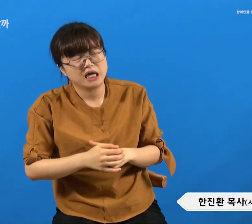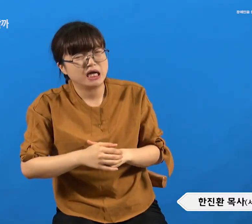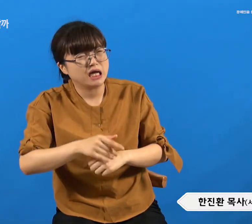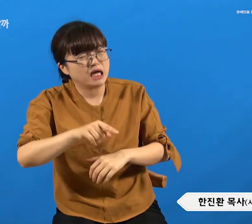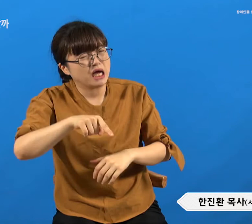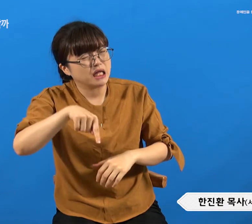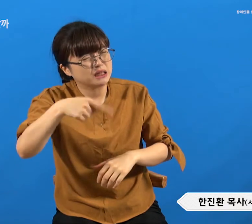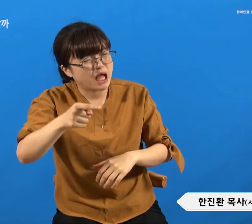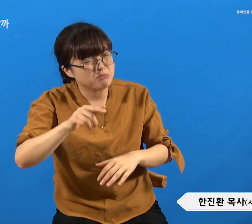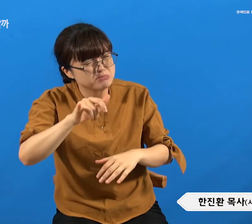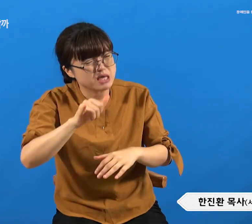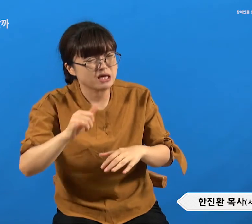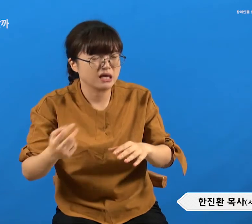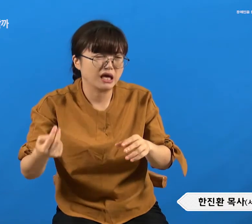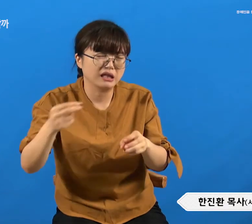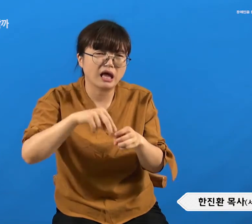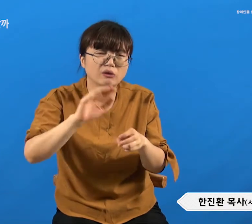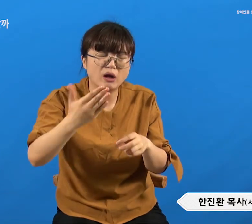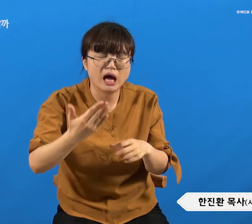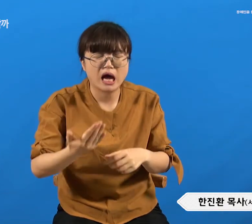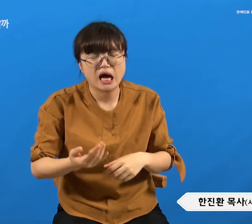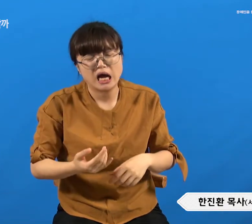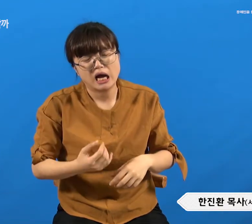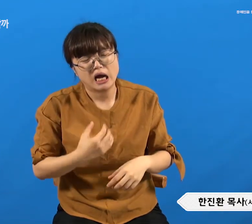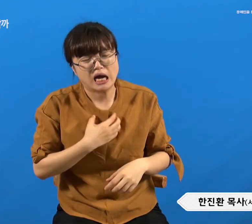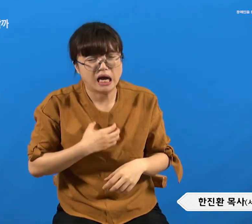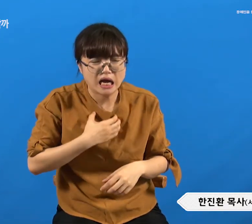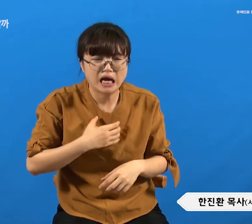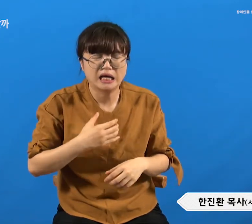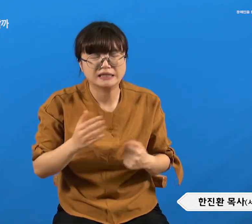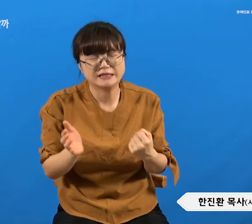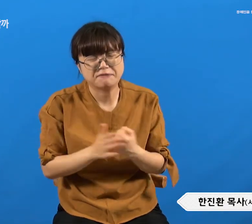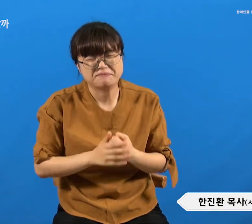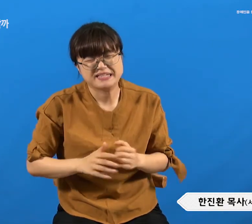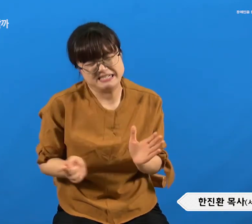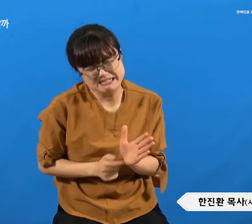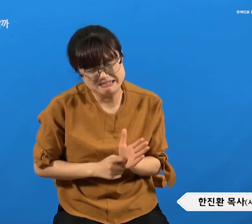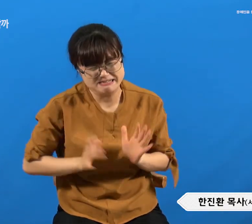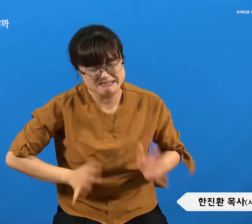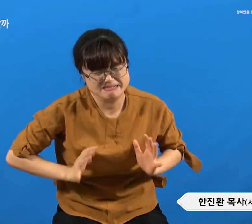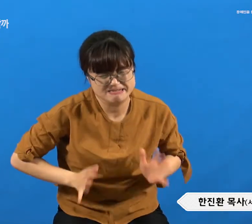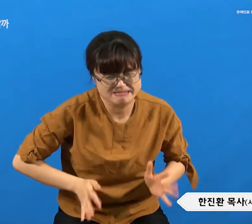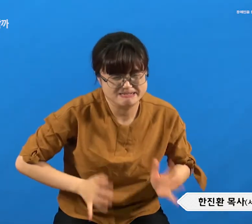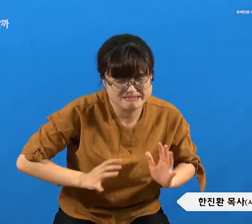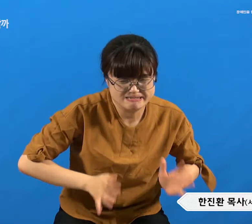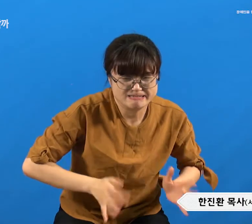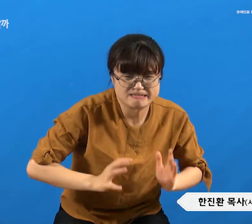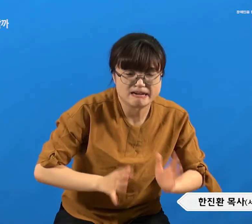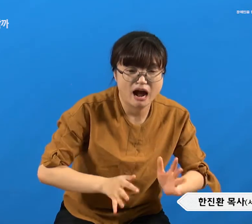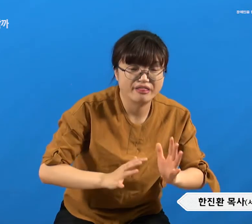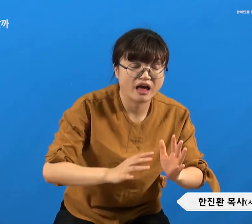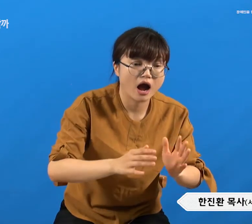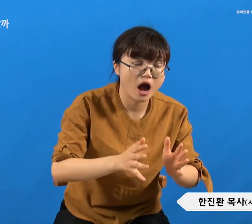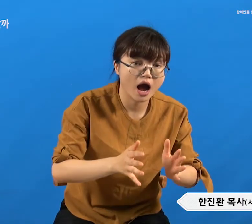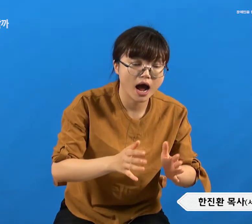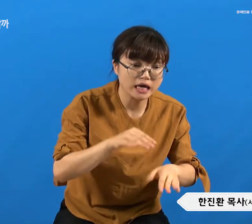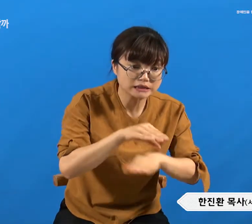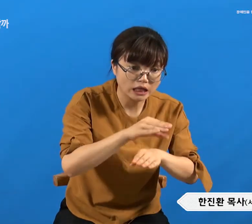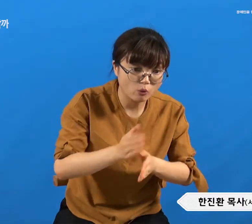다음 비행기를 놓칠 것 같아서 이분이 이 터미널 사이를 그냥 막 달리다가 도로에